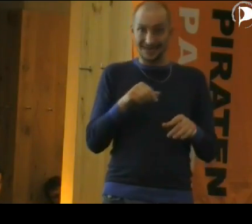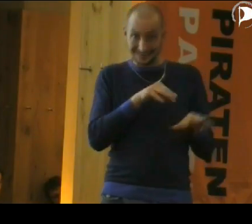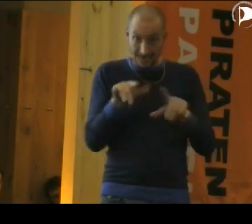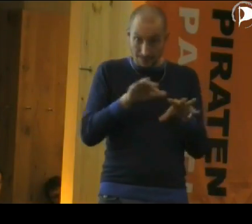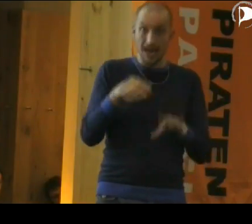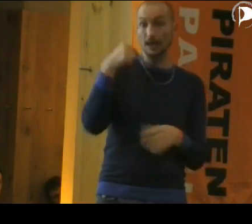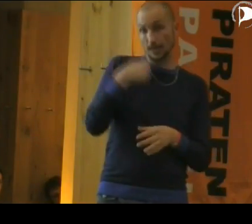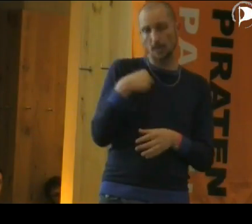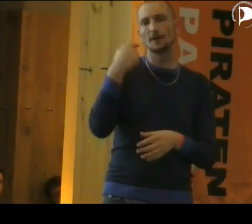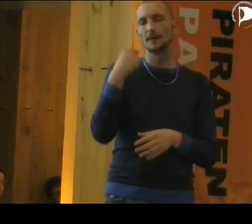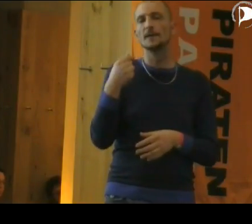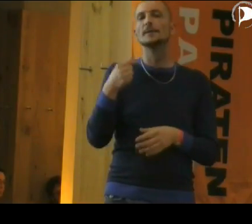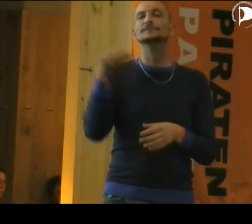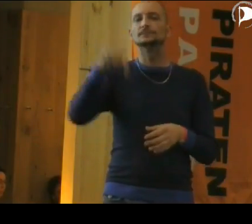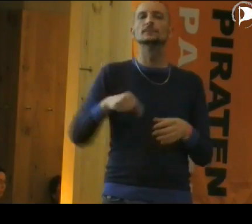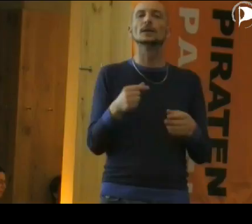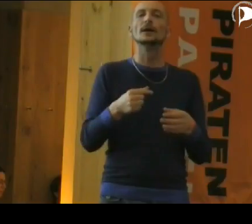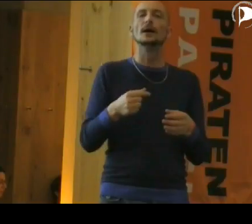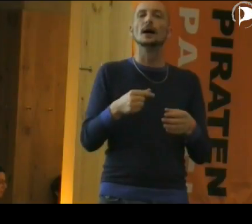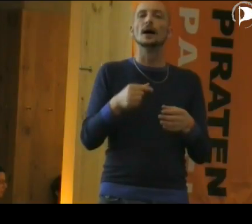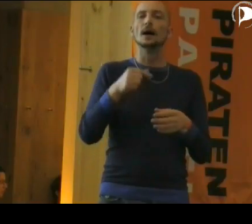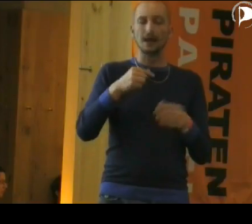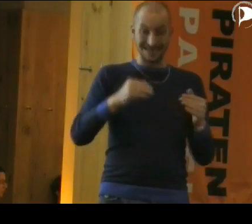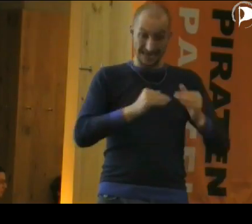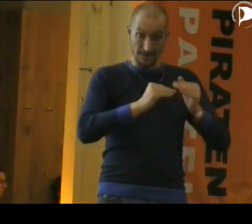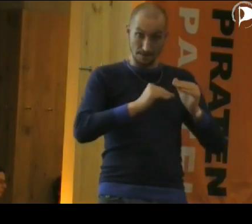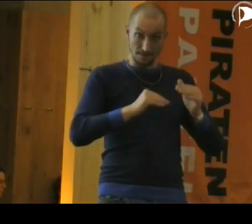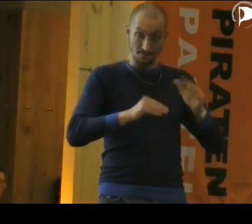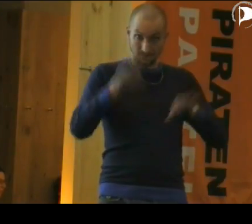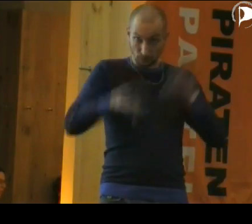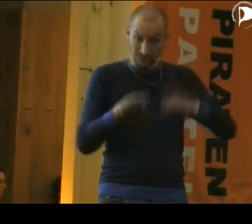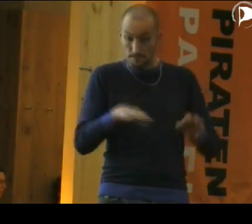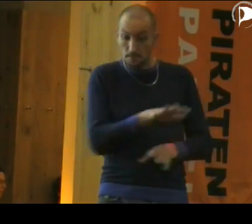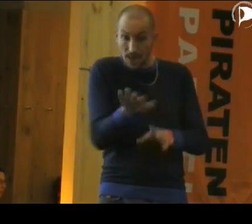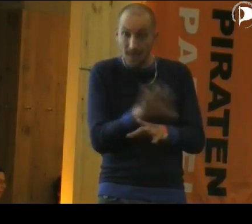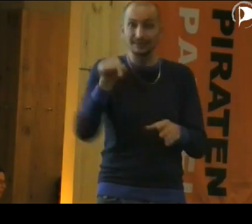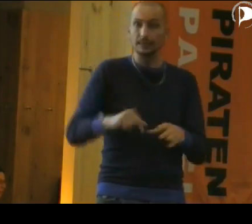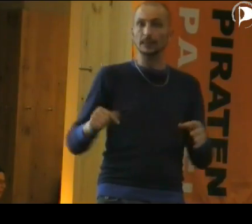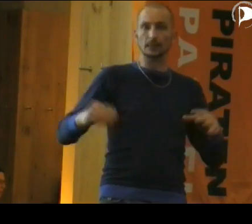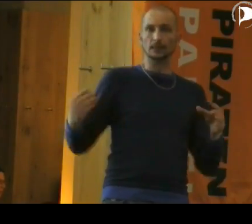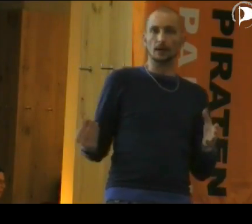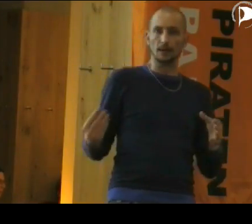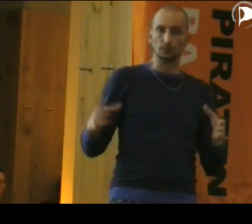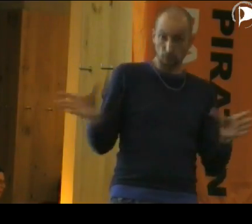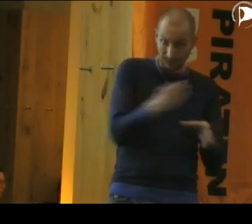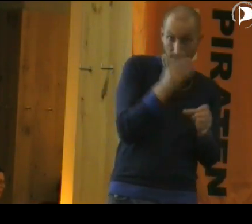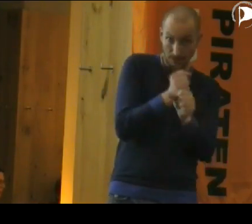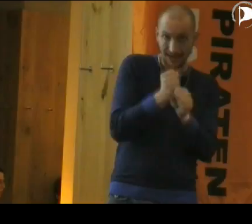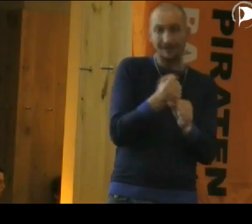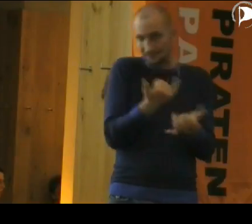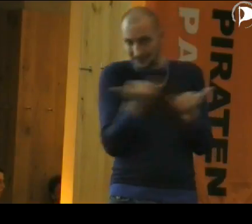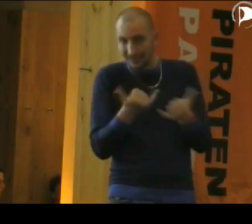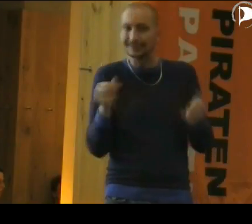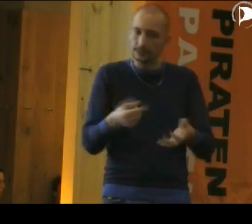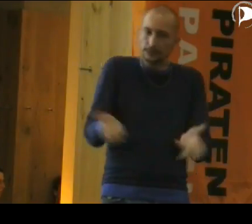ebene zusammenzuführen diese land zu trinken mit dem zu leben damit neben anderen ländern